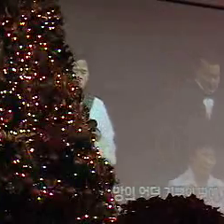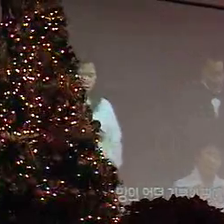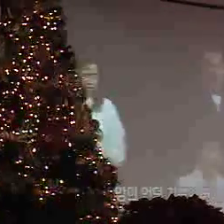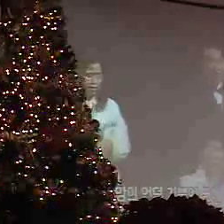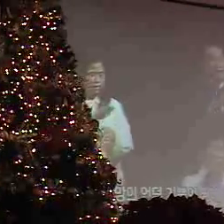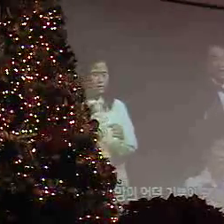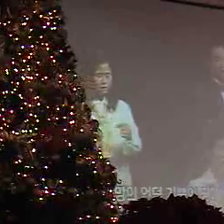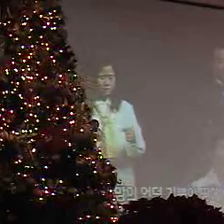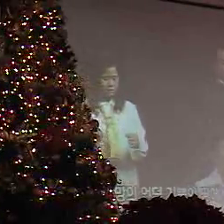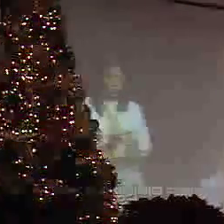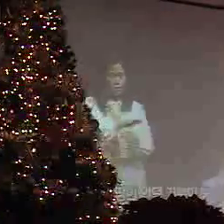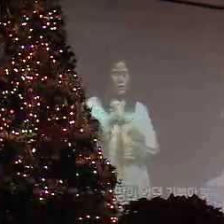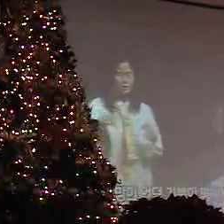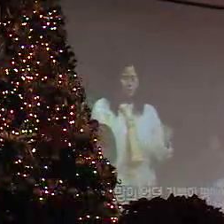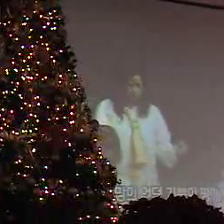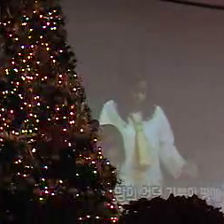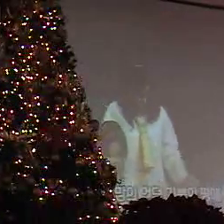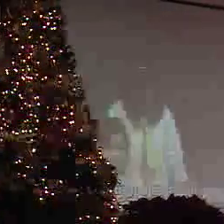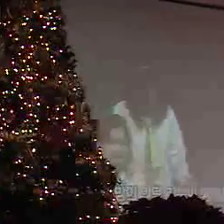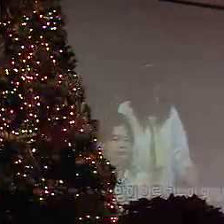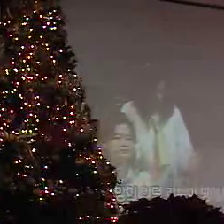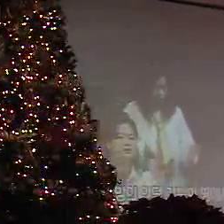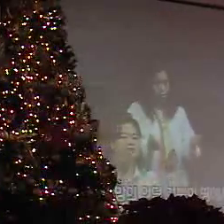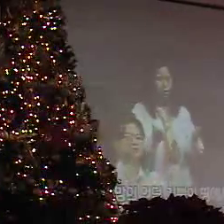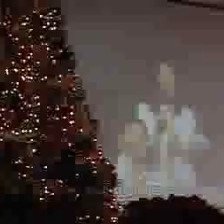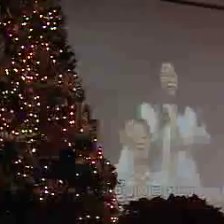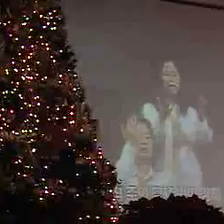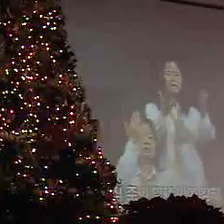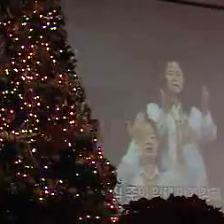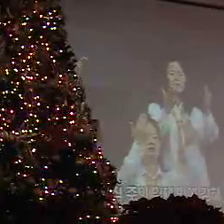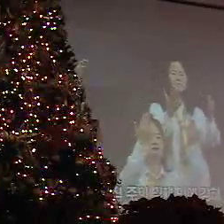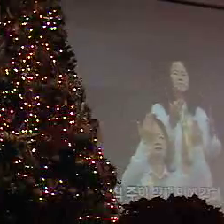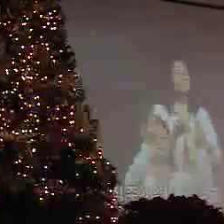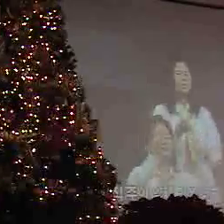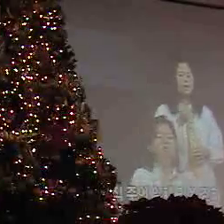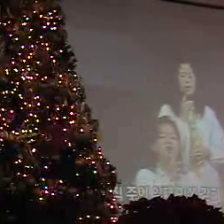주께 사랑 드립니다.